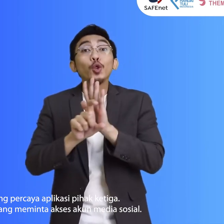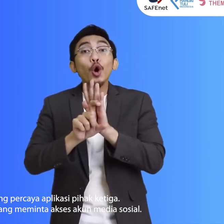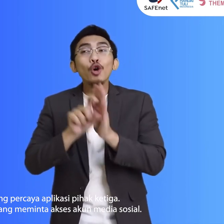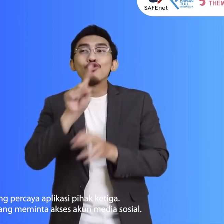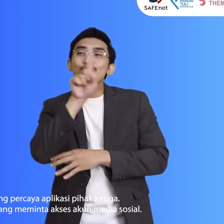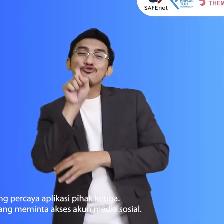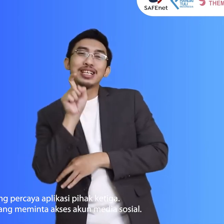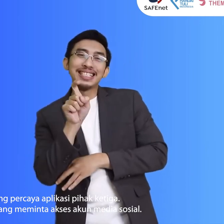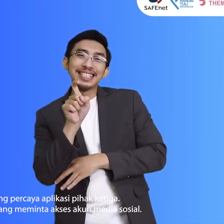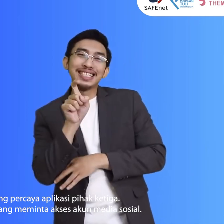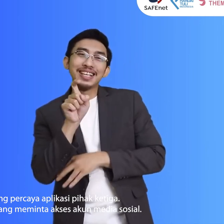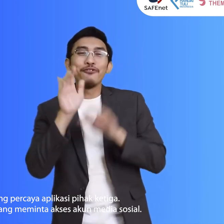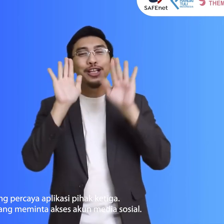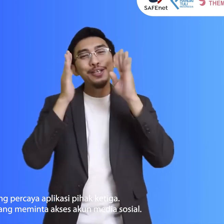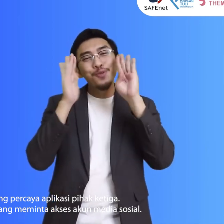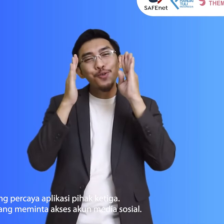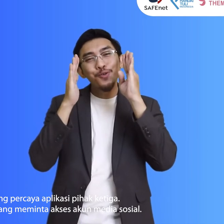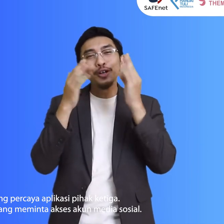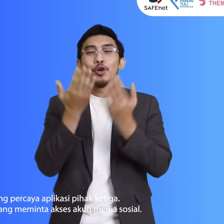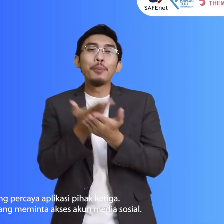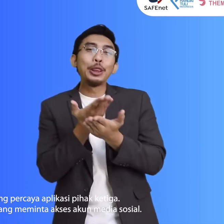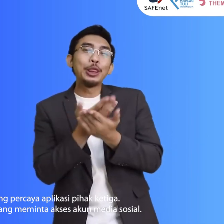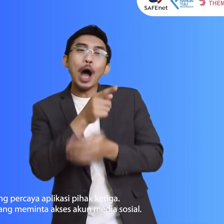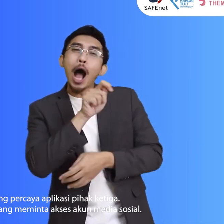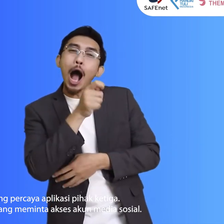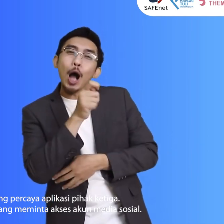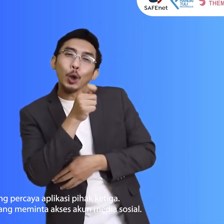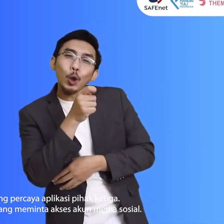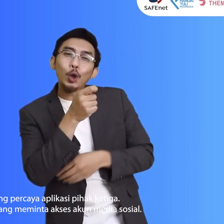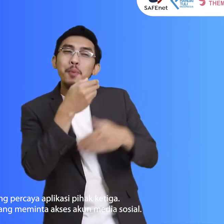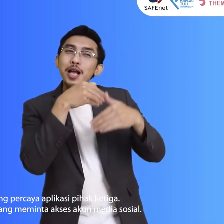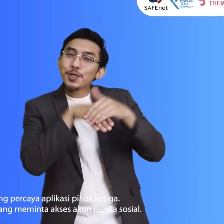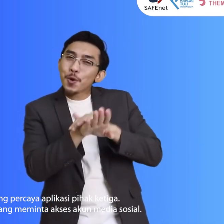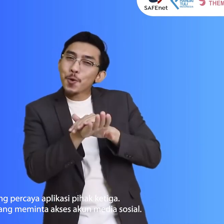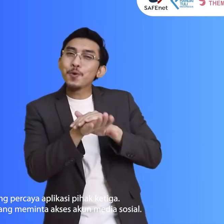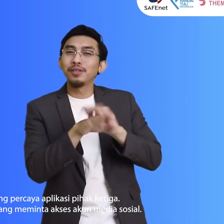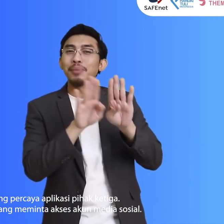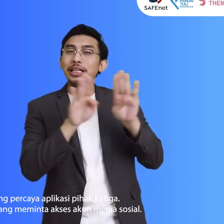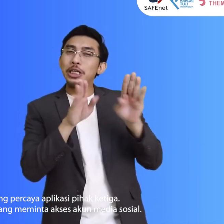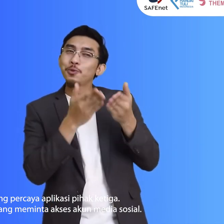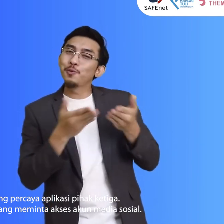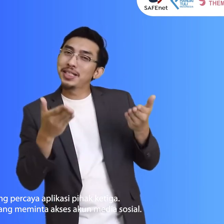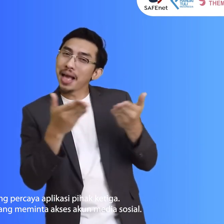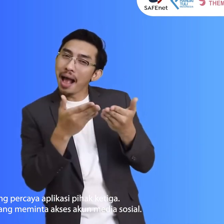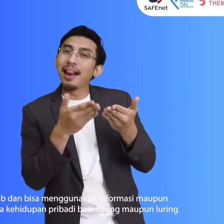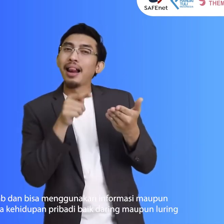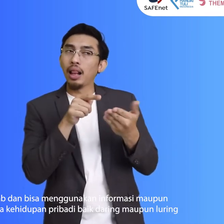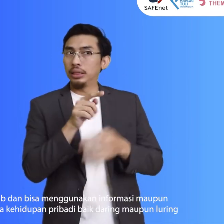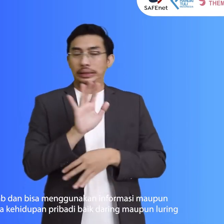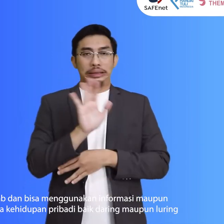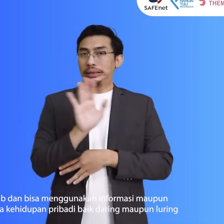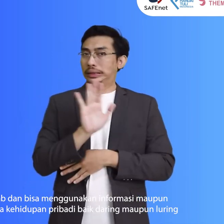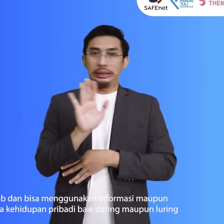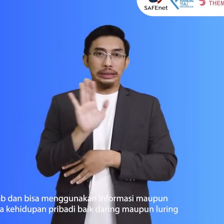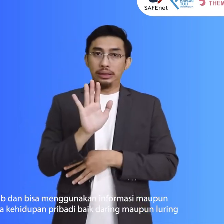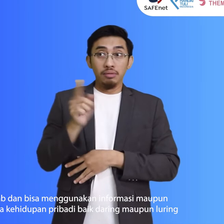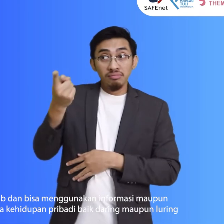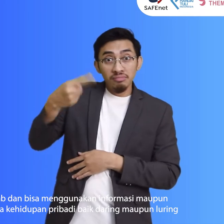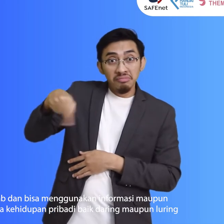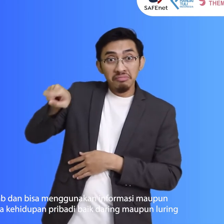maupun data pribadi yang berdampak pada kehidupan pribadi baik daring maupun luring